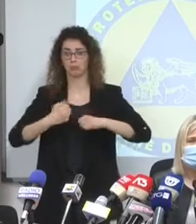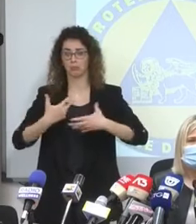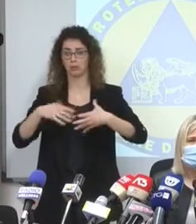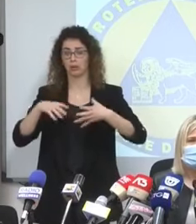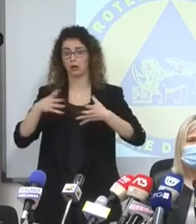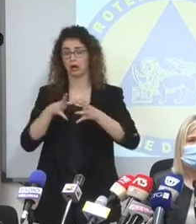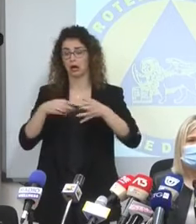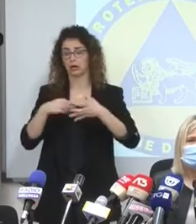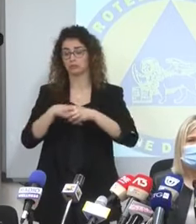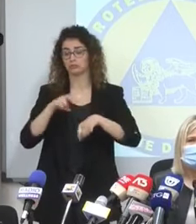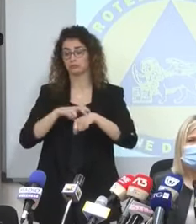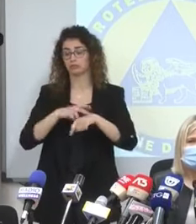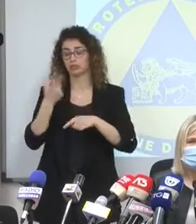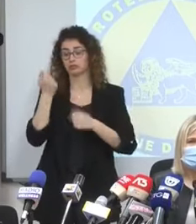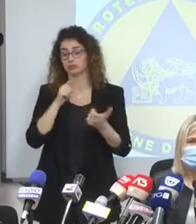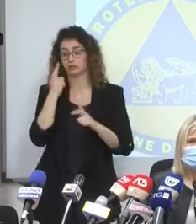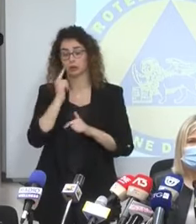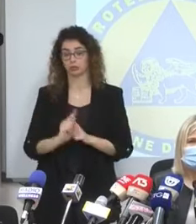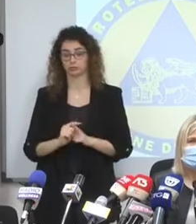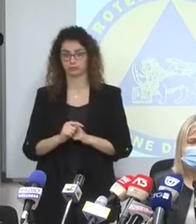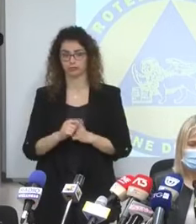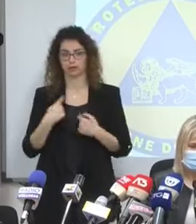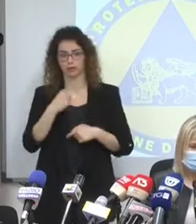cui segnalava questa cosa.